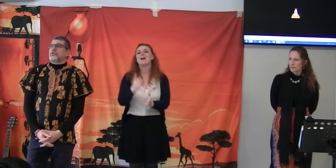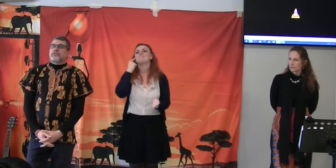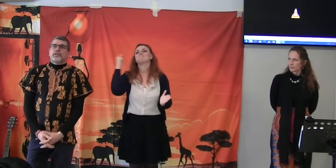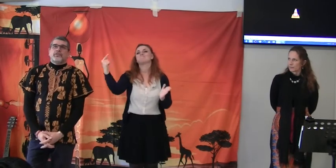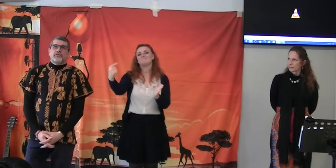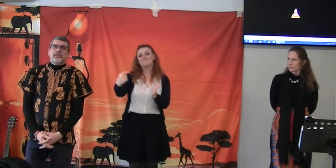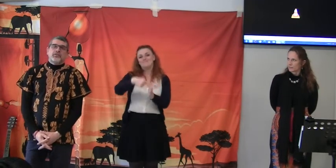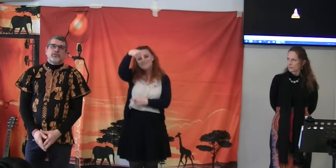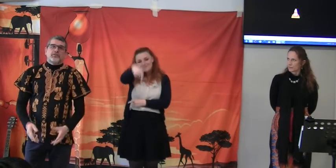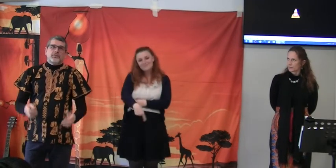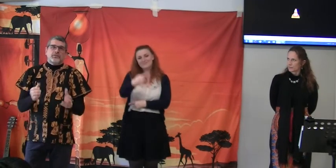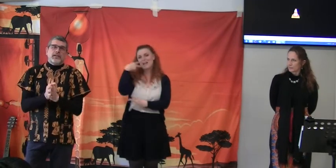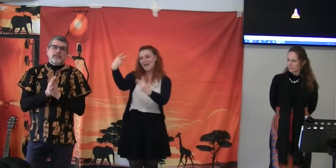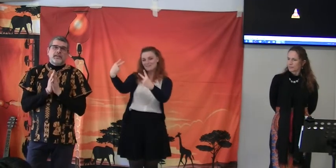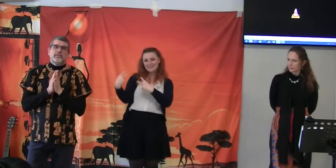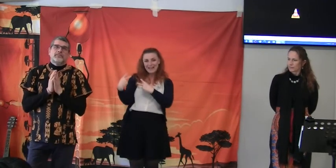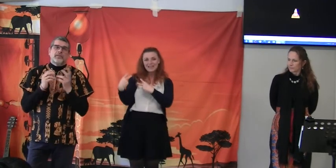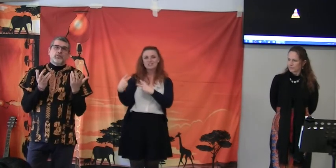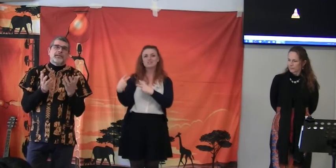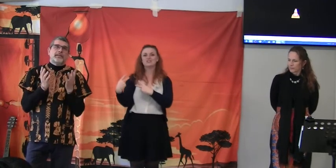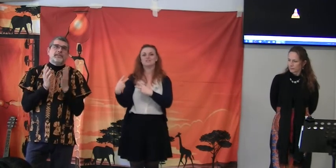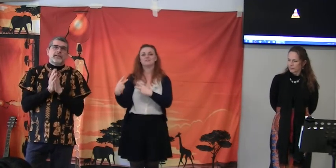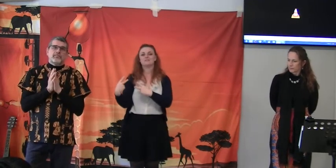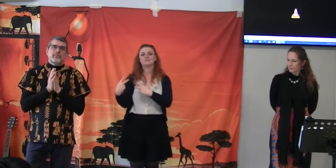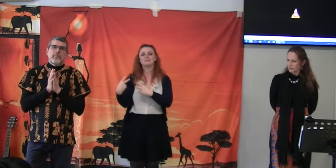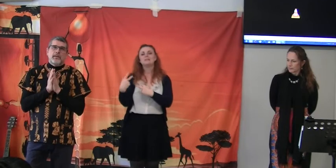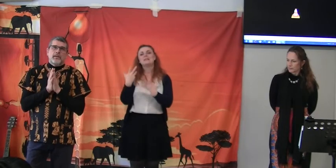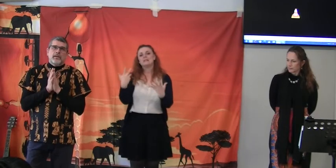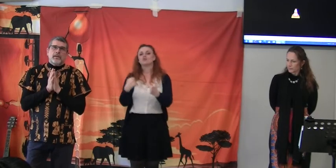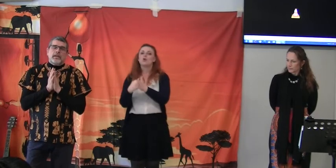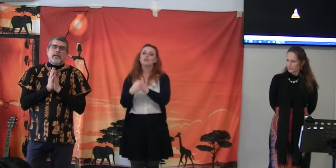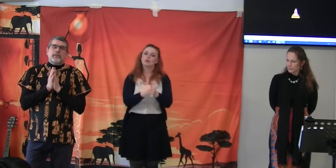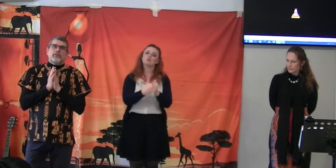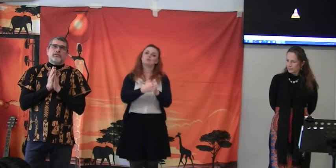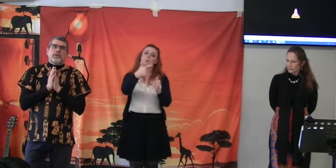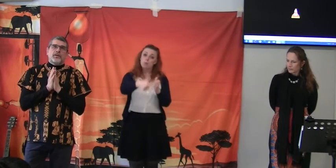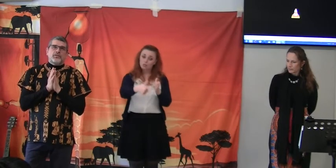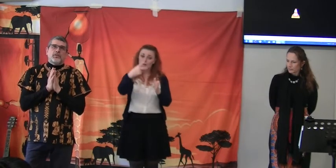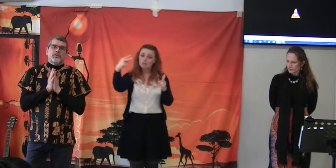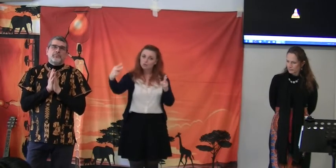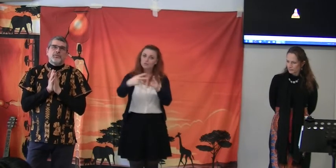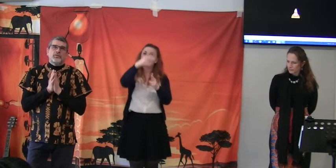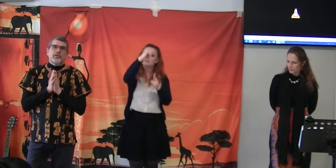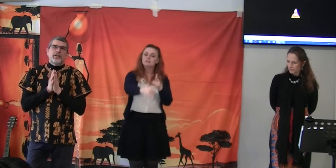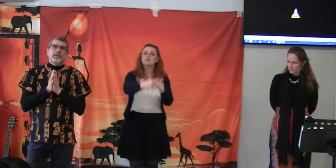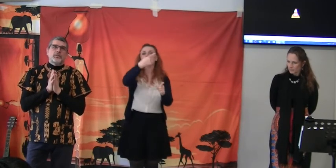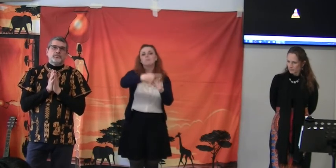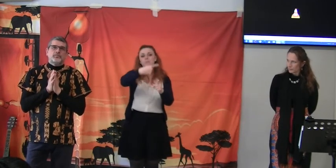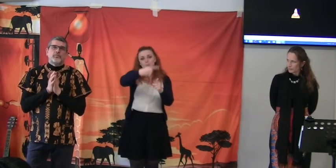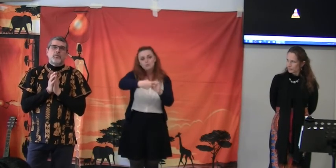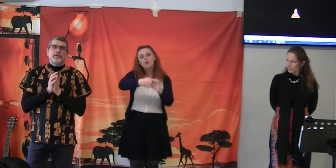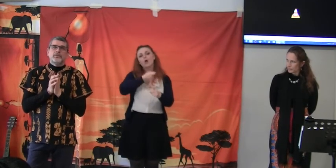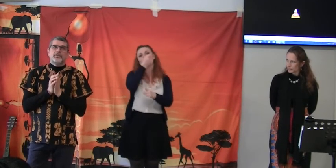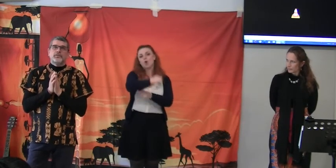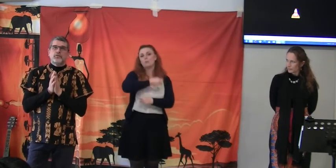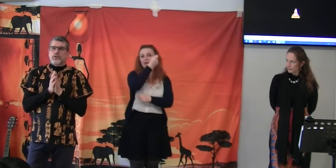ma non soltanto fino lì, ci ha sostenuti anche economicamente, e oltre a questo ci ha provveduto anche